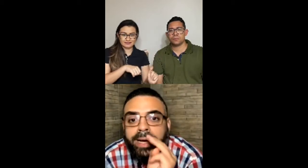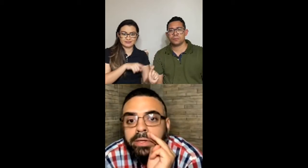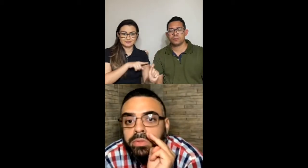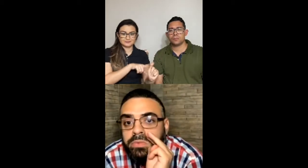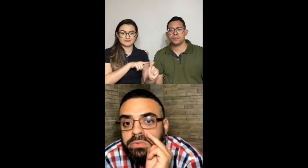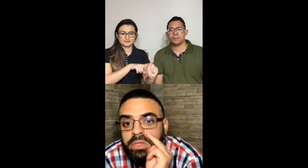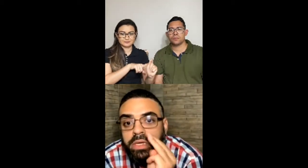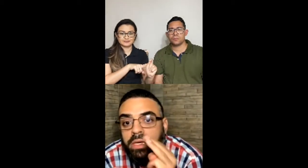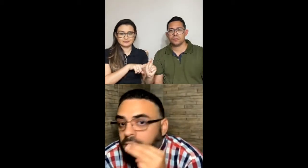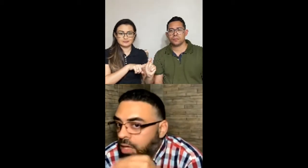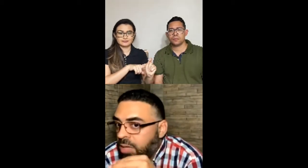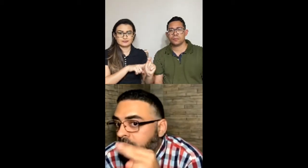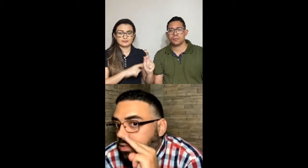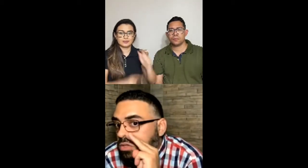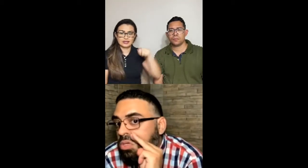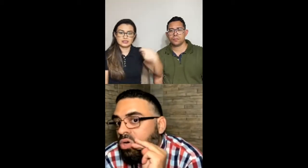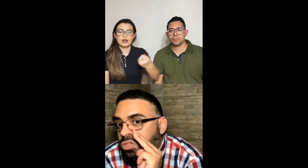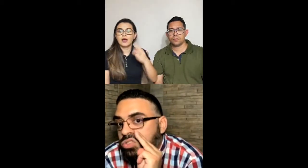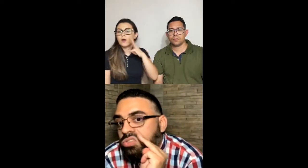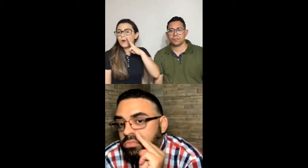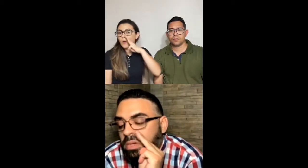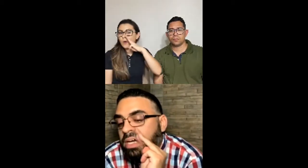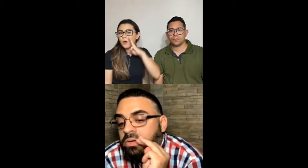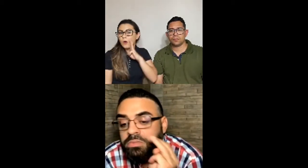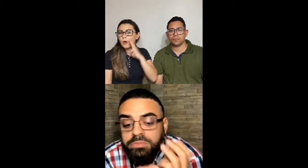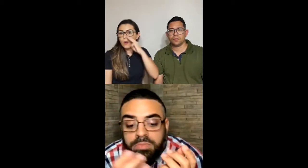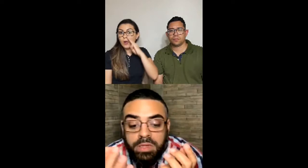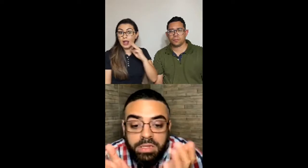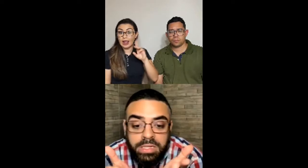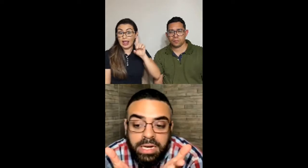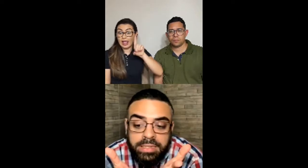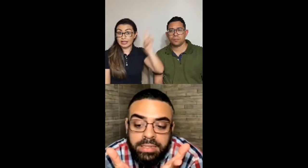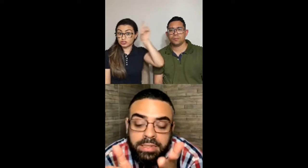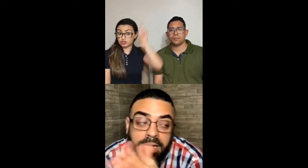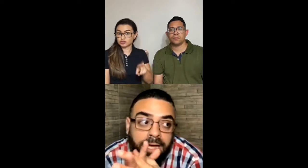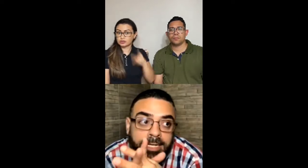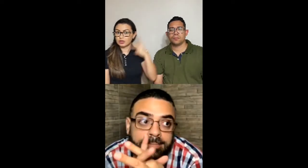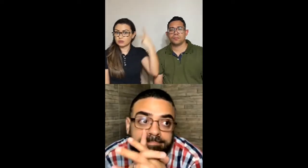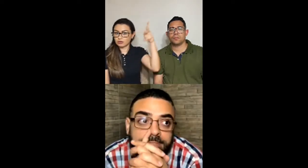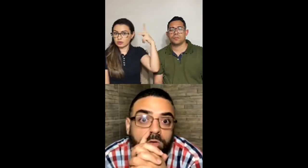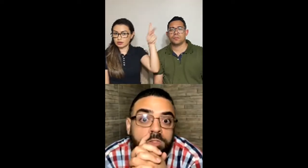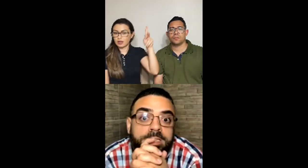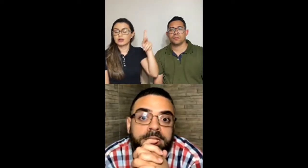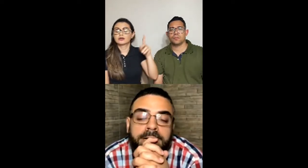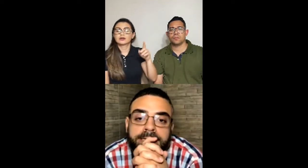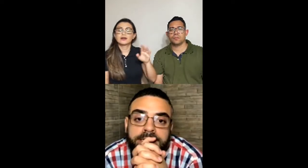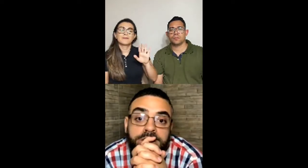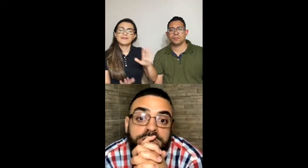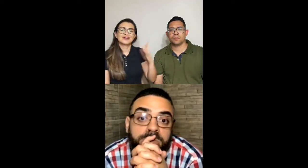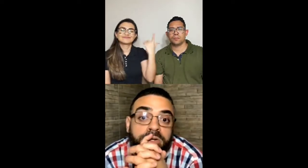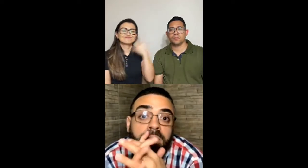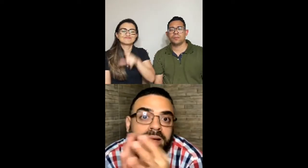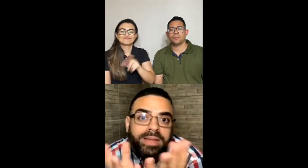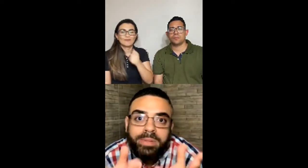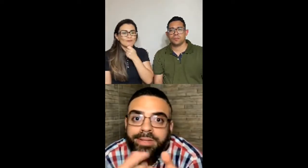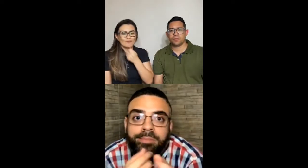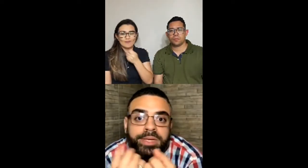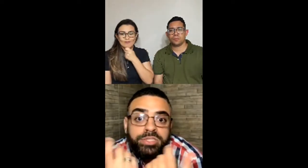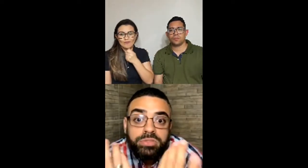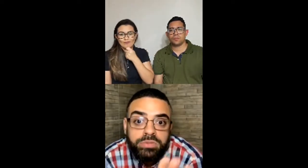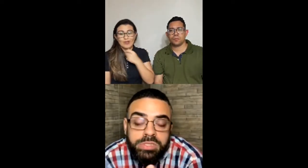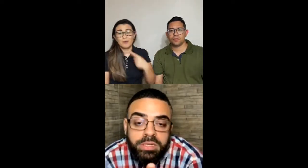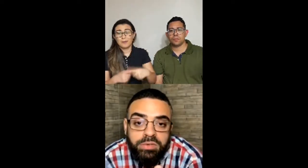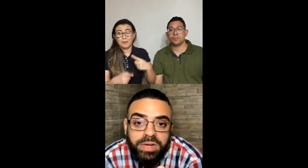para ver como é que era, lá onde está o nosso diretor global, o Michael, Emily aqui no bigode, Michael.